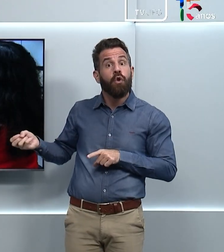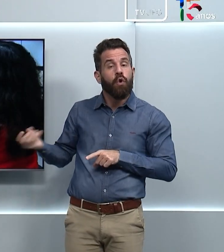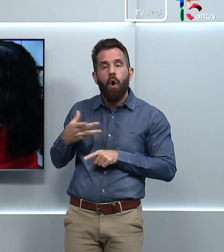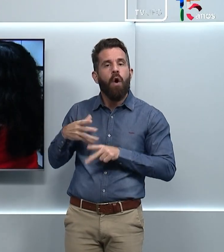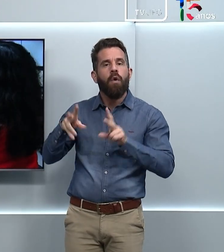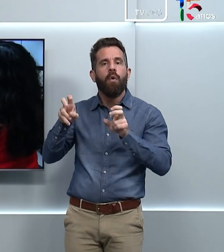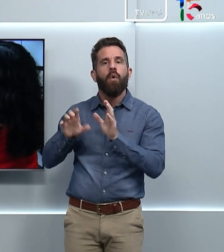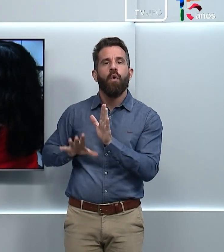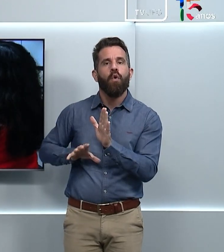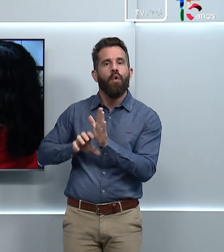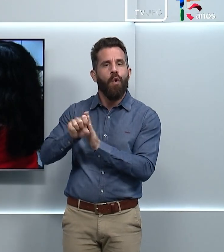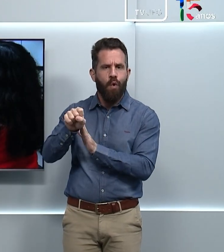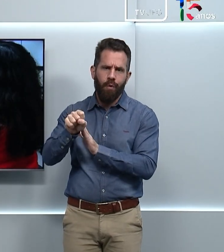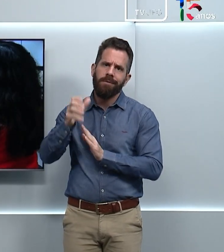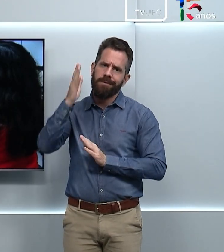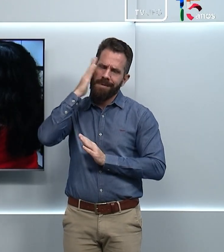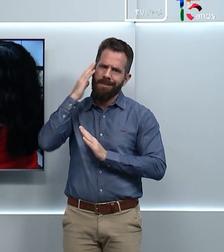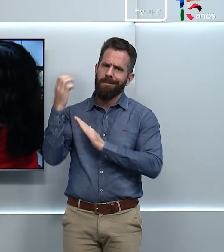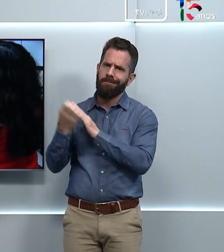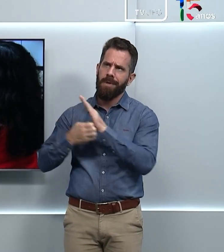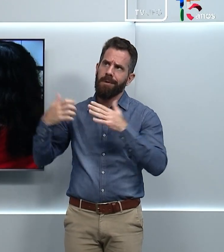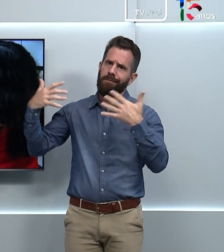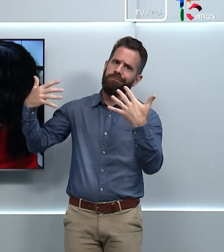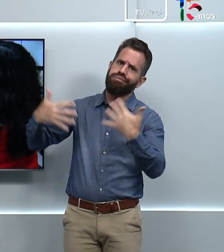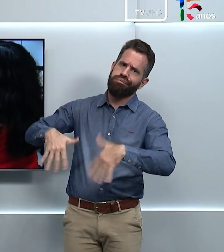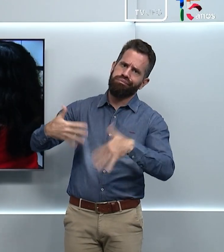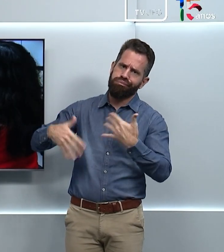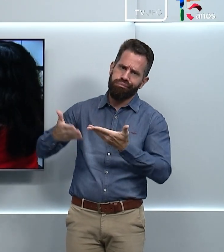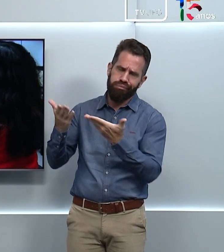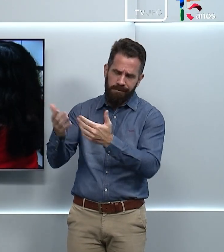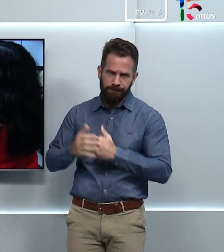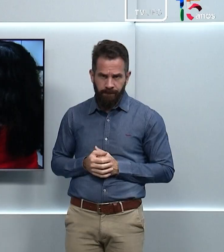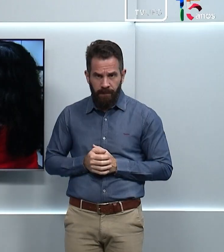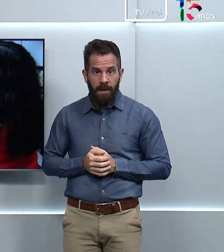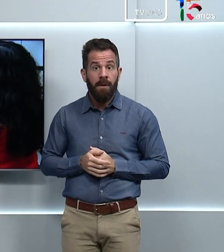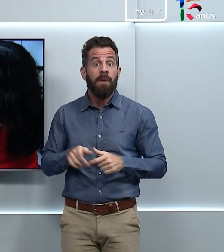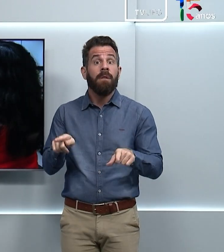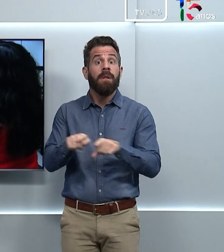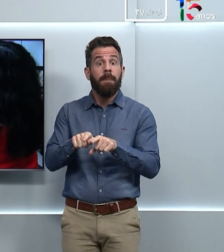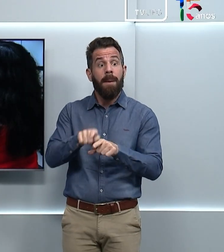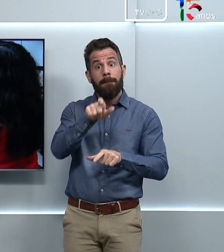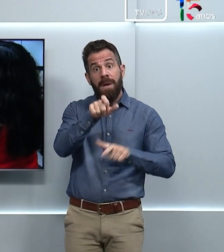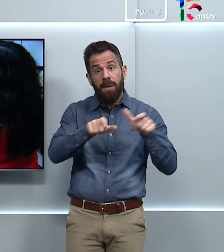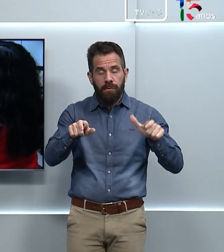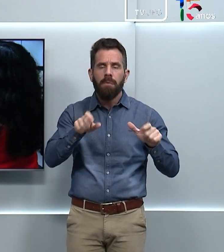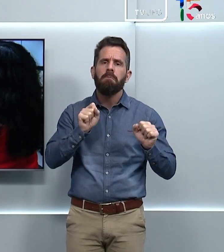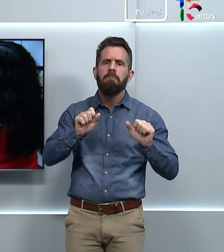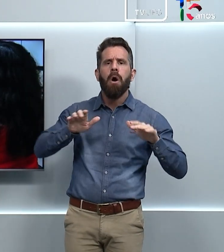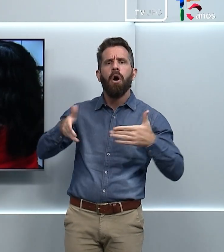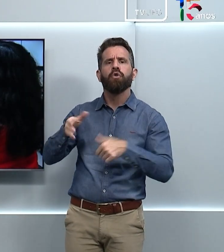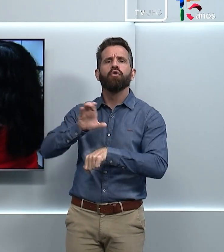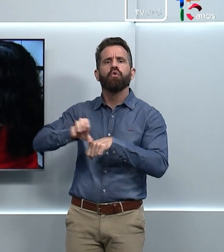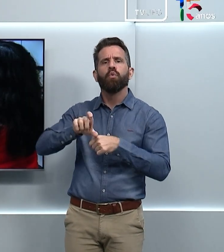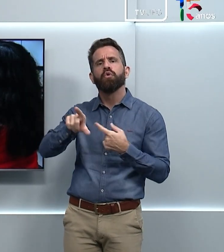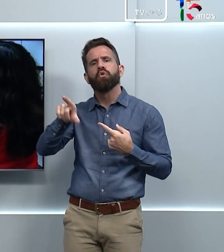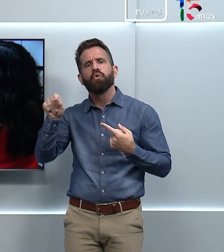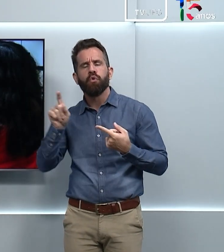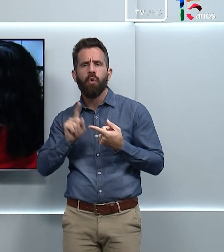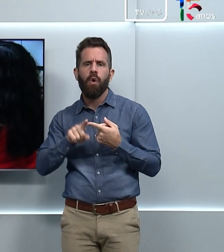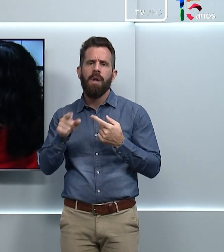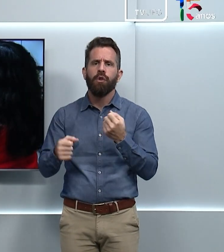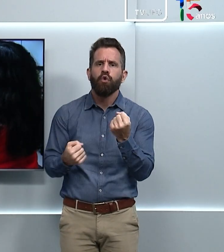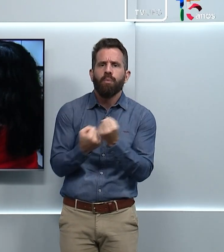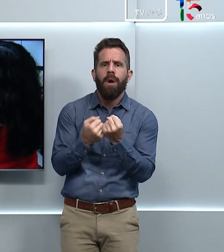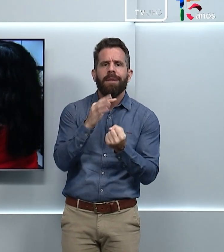empresas de tecnologia do mundo. Os beneficiários do ProBem podem se especializar em áreas como suporte em TI, análise